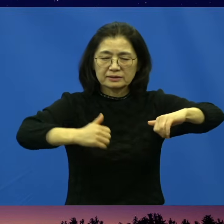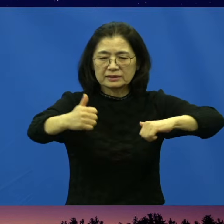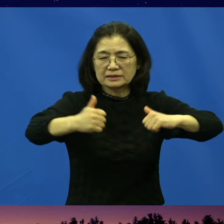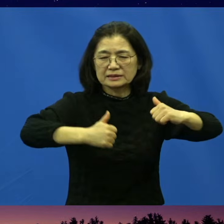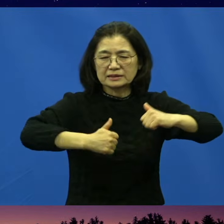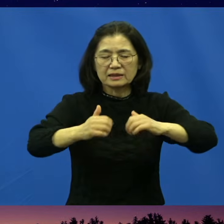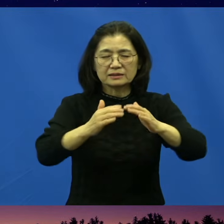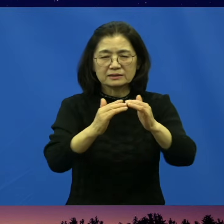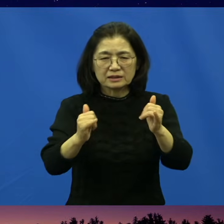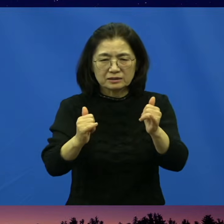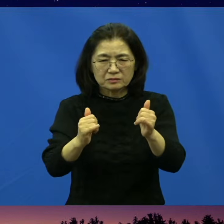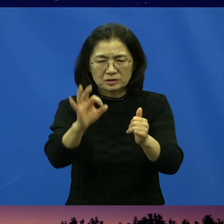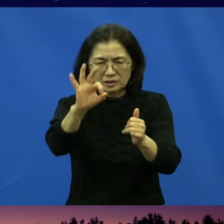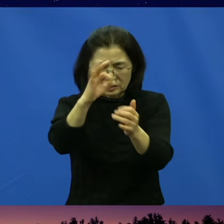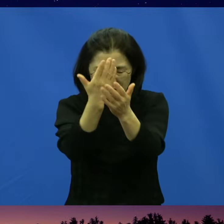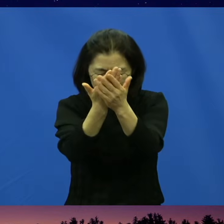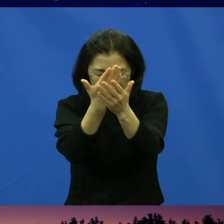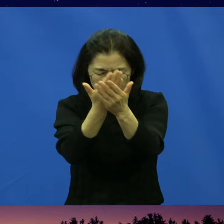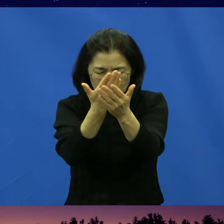살게 된 것이죠.